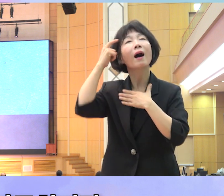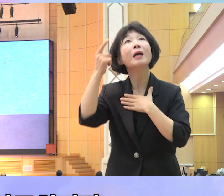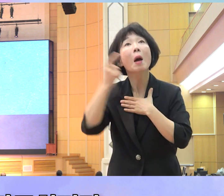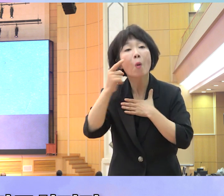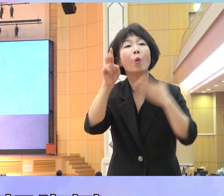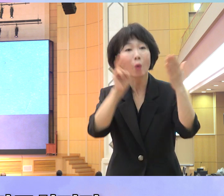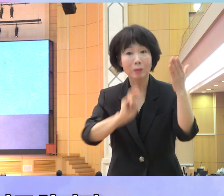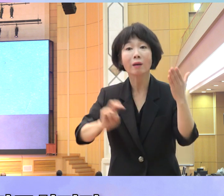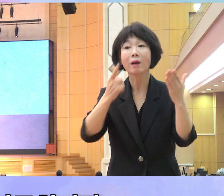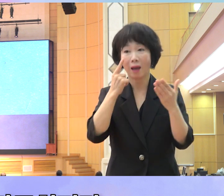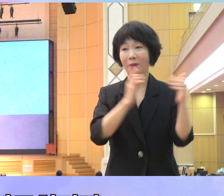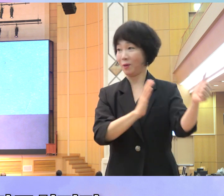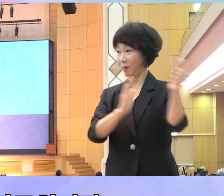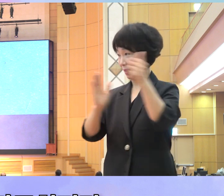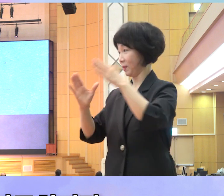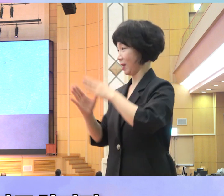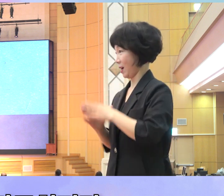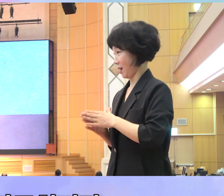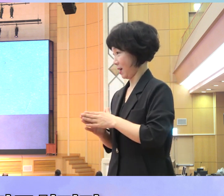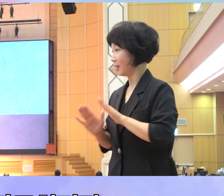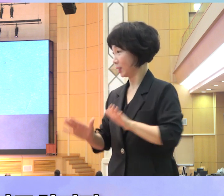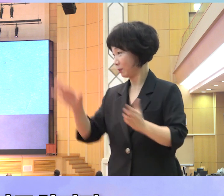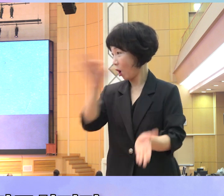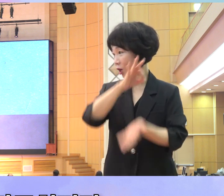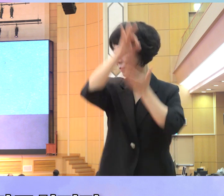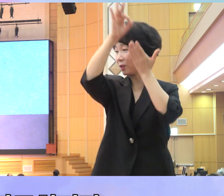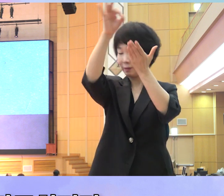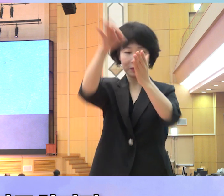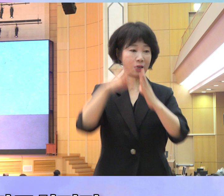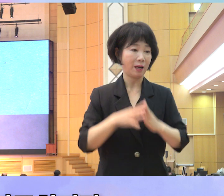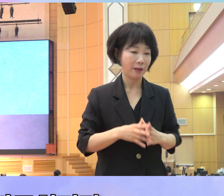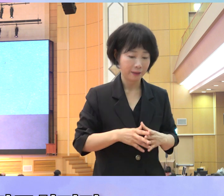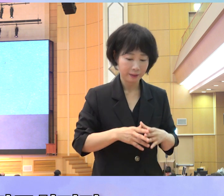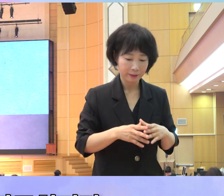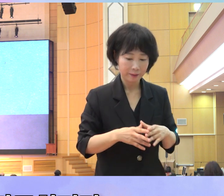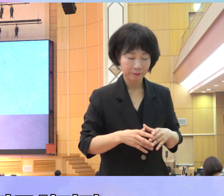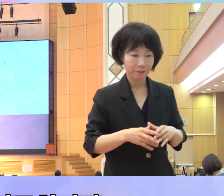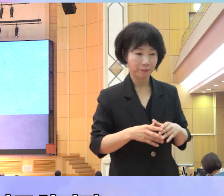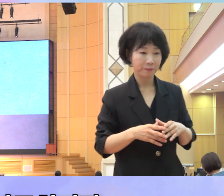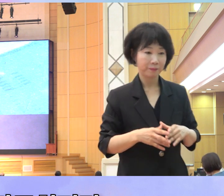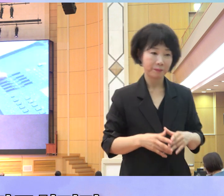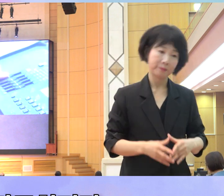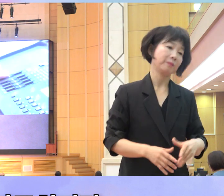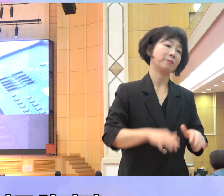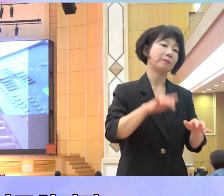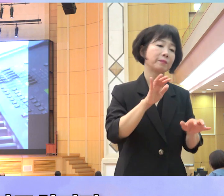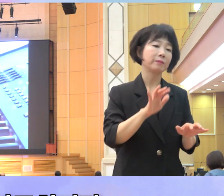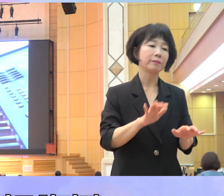그리고 헌금, 시간이 많이 갔기 때문에 헌금도 지금 바로 진행을 해주시면 감사하겠습니다.